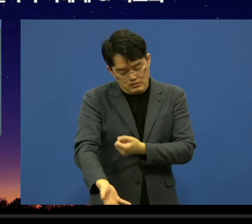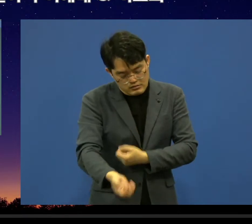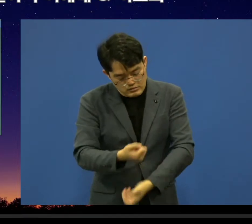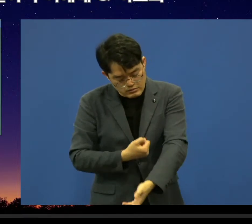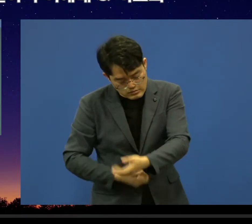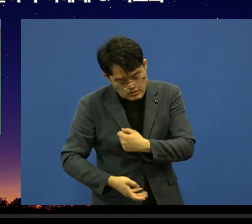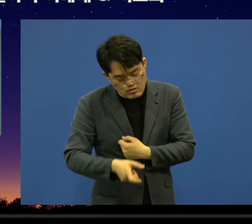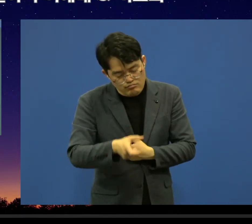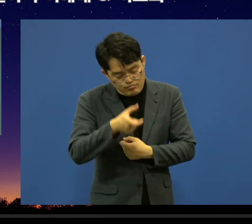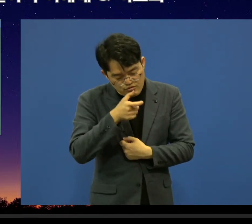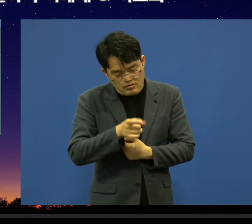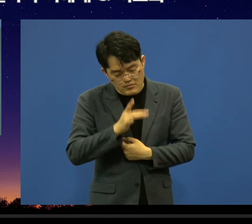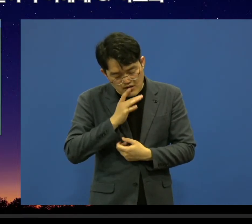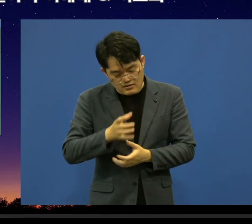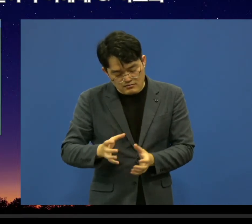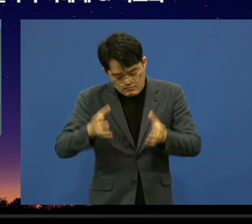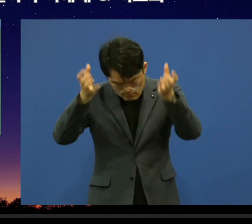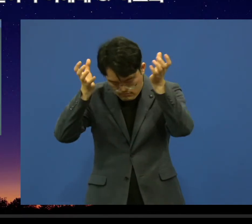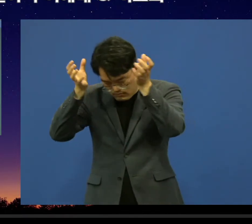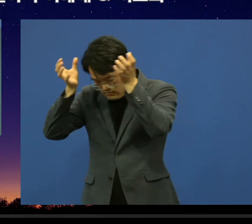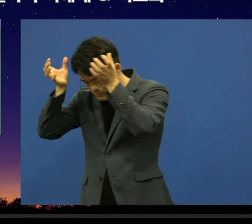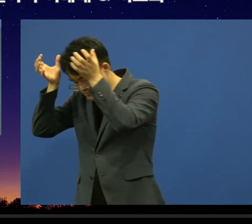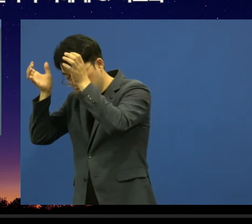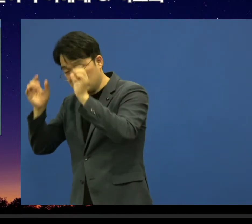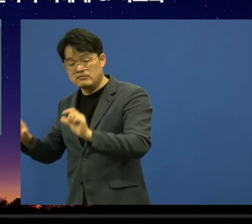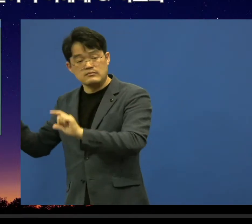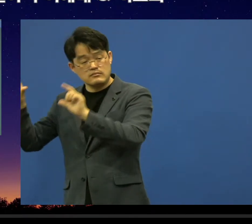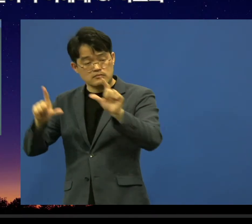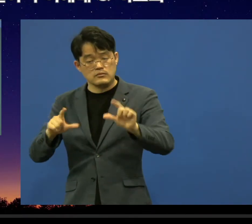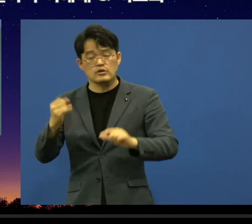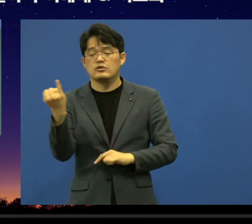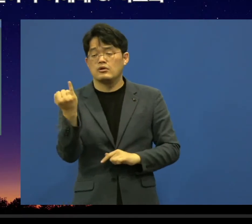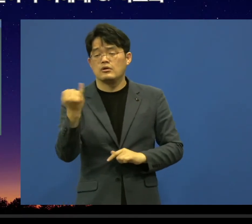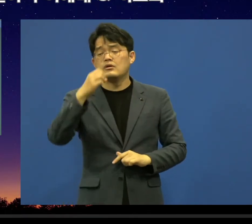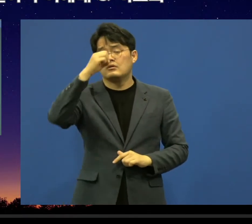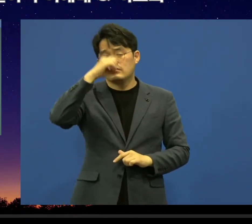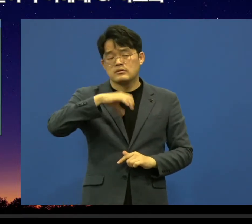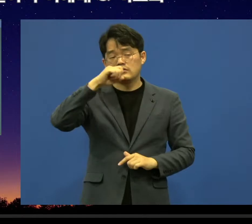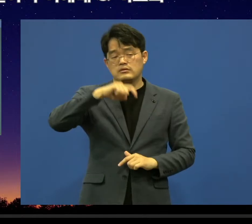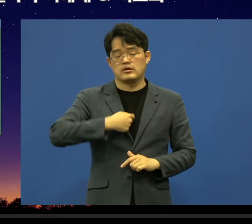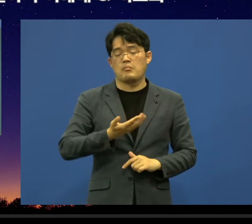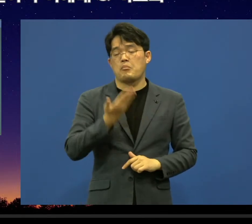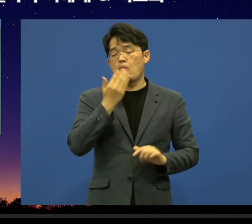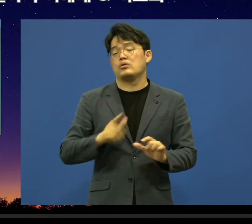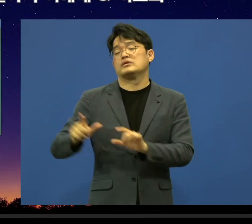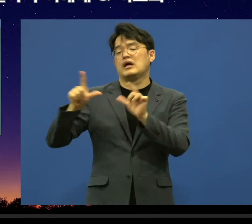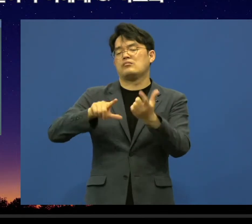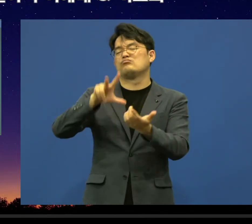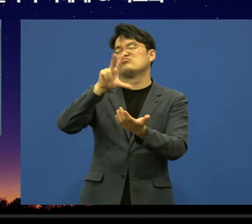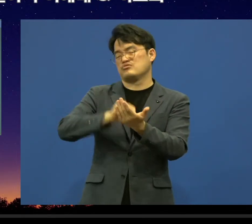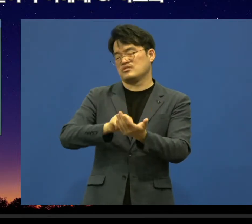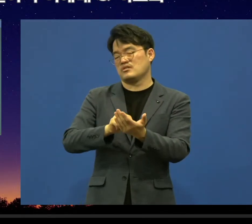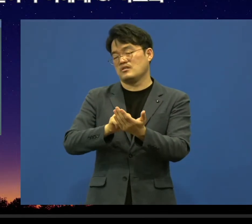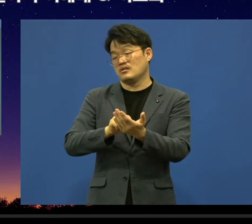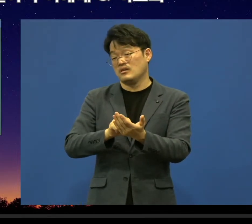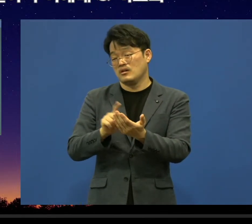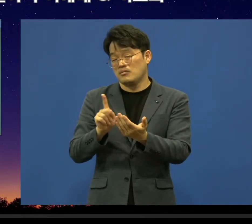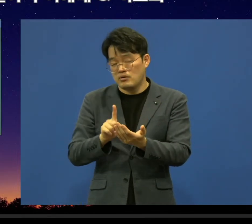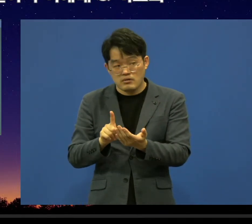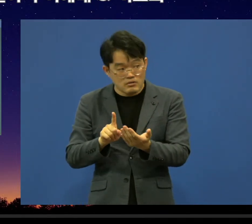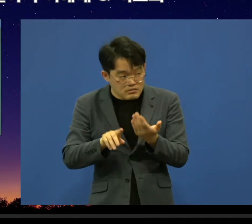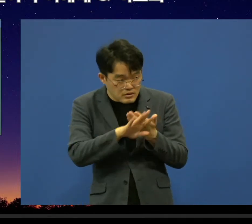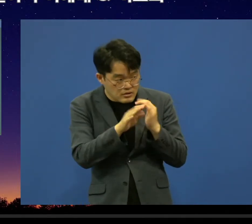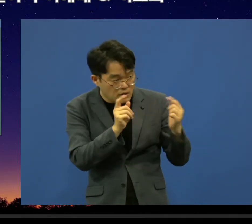있었던 것처럼 이 여인도 생계용을 위해 이 물동이를 의지하며 살았습니다. 심지어